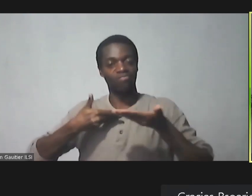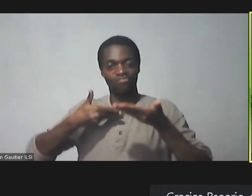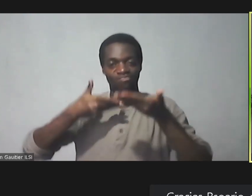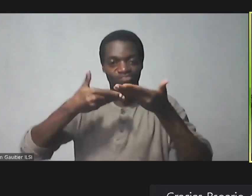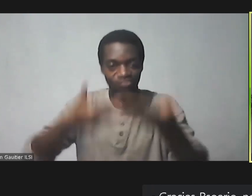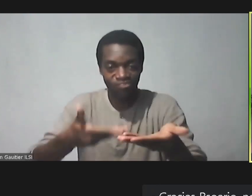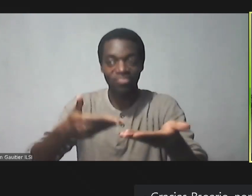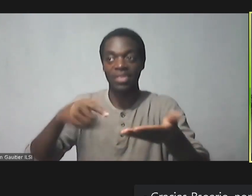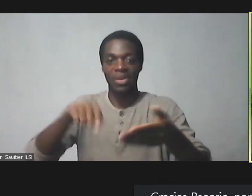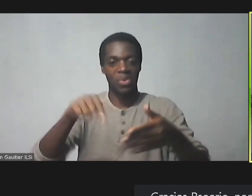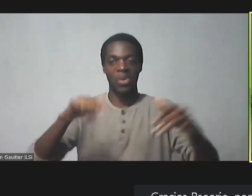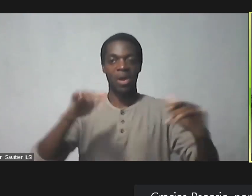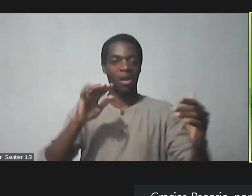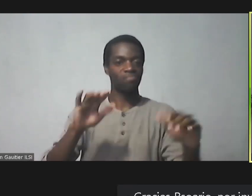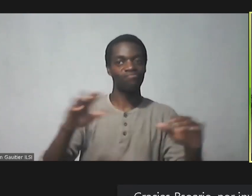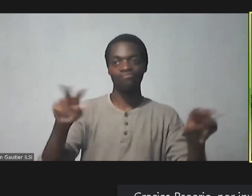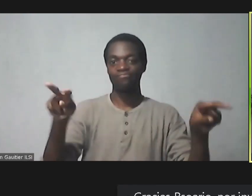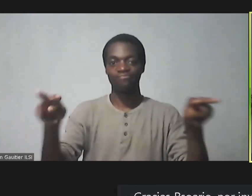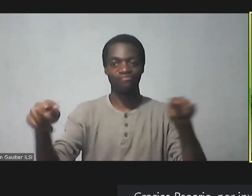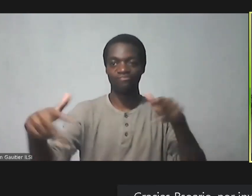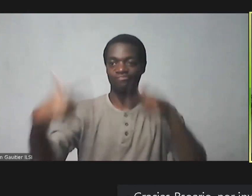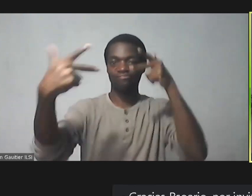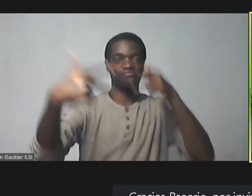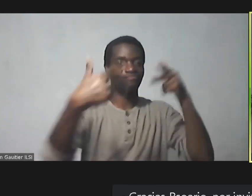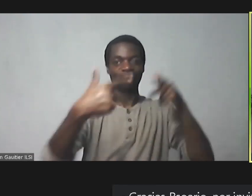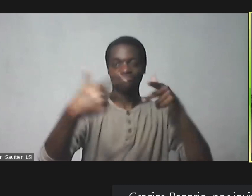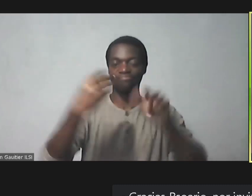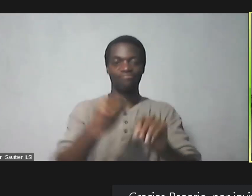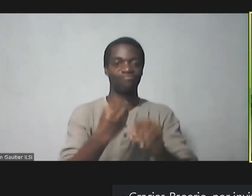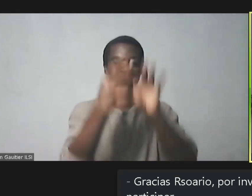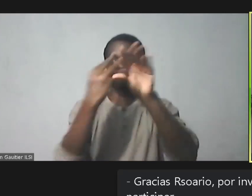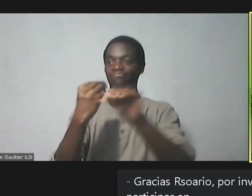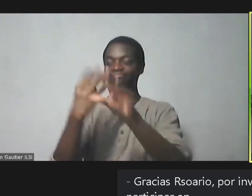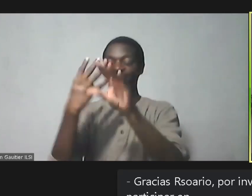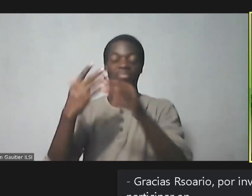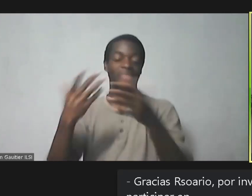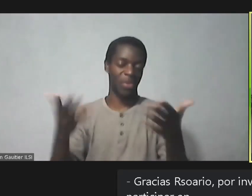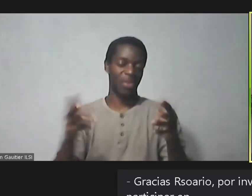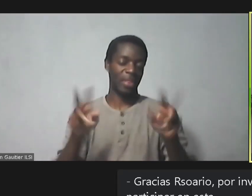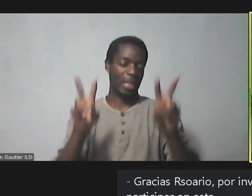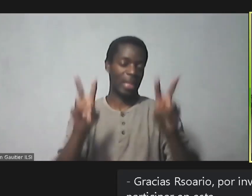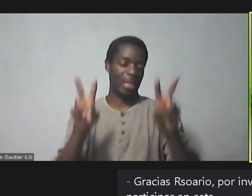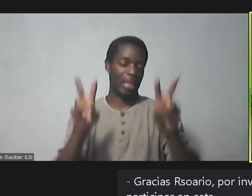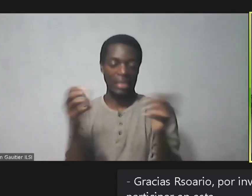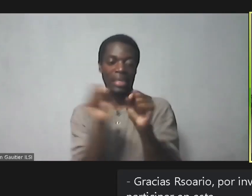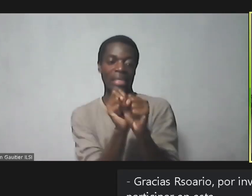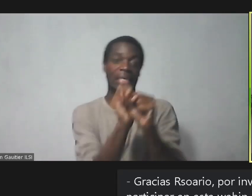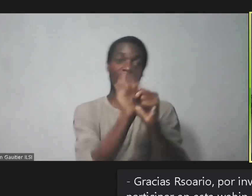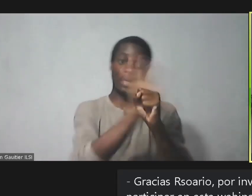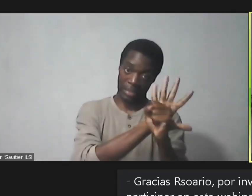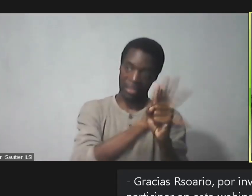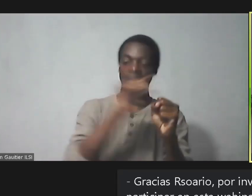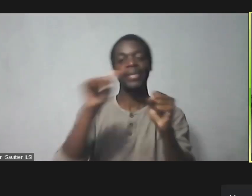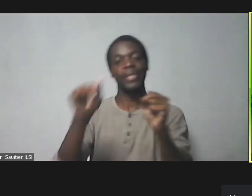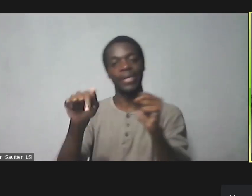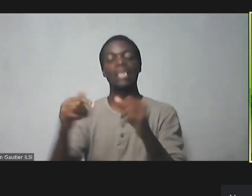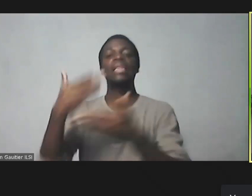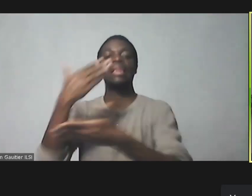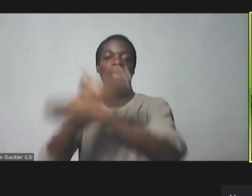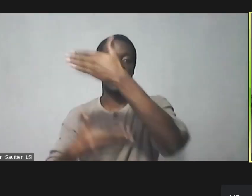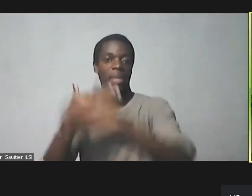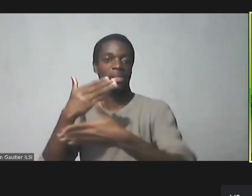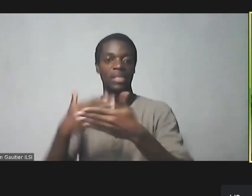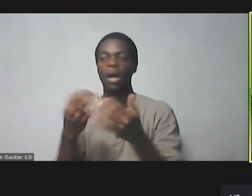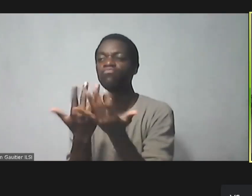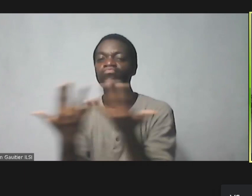webinar sobre datos de discapacidad y COVID. Y es un placer trabajar con RIADIS y la Alianza